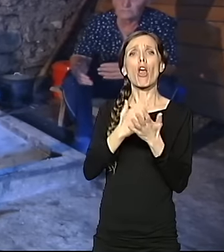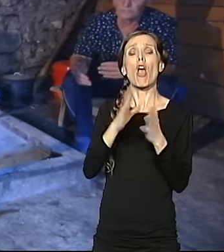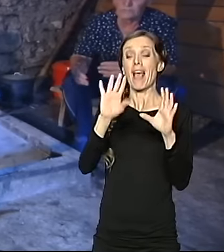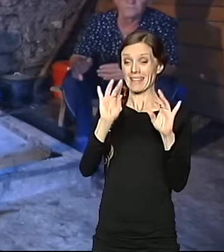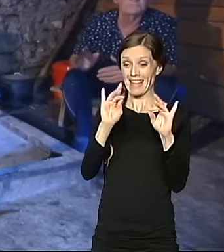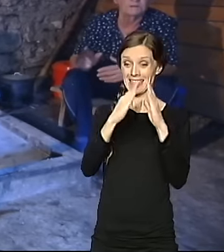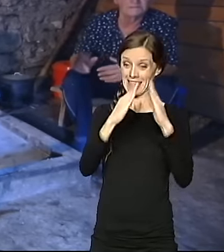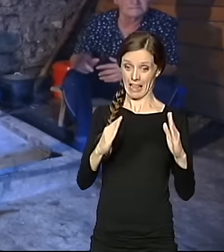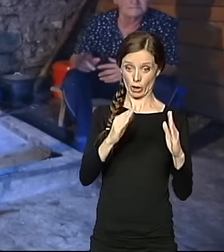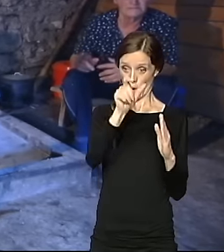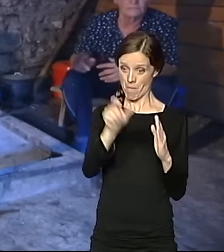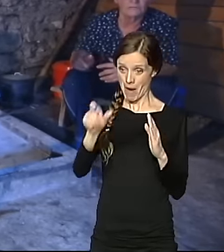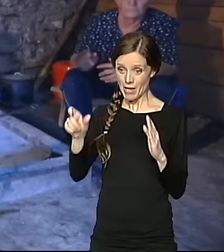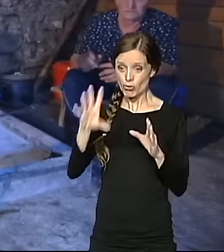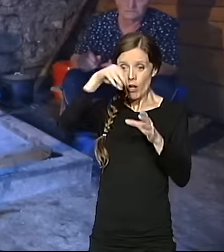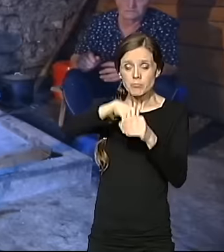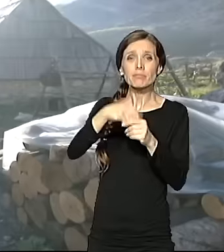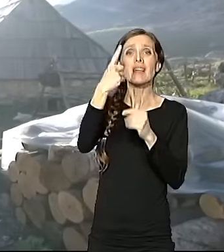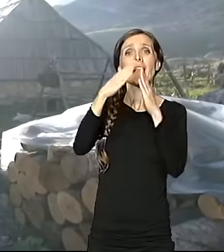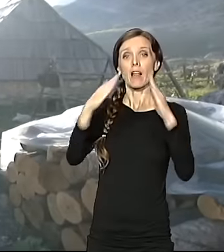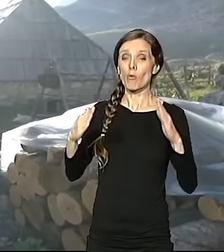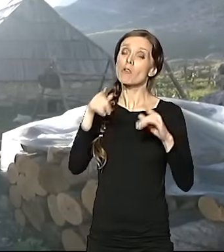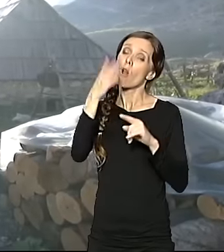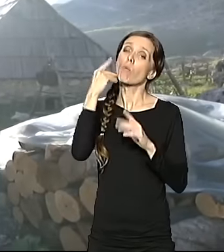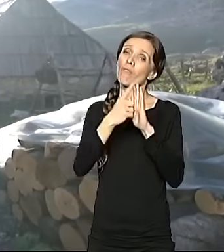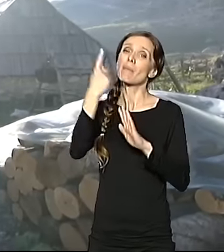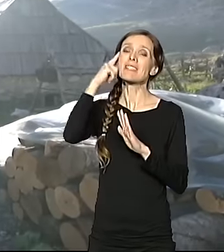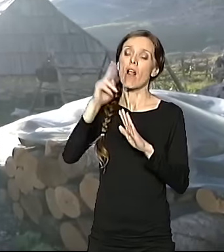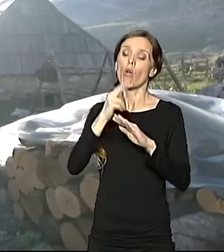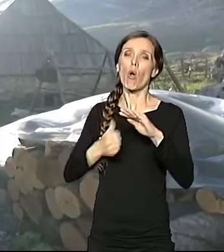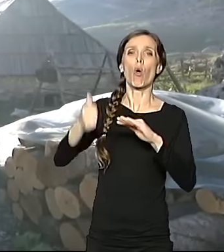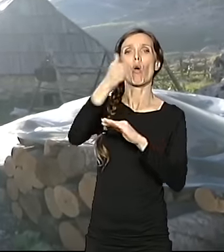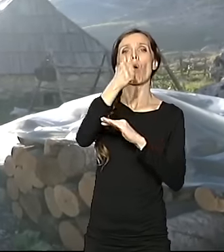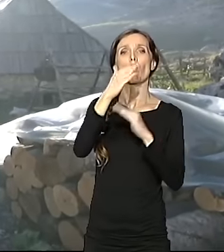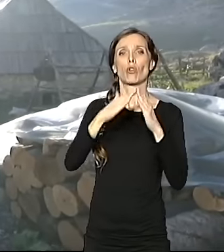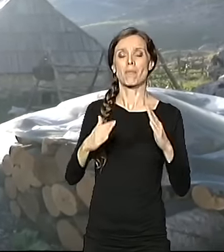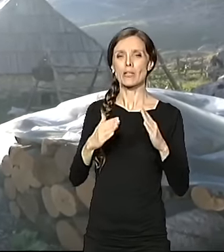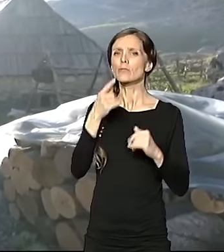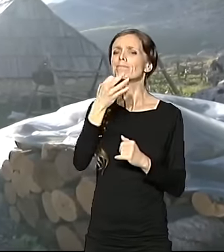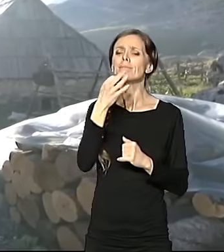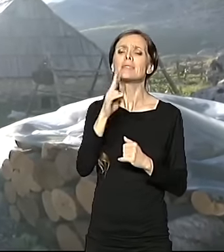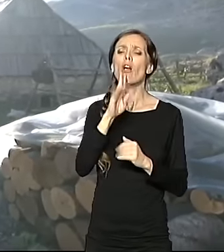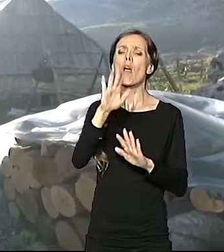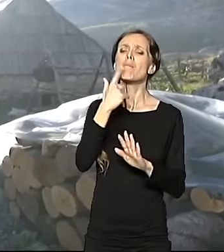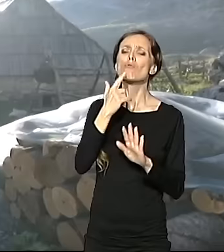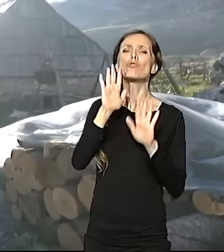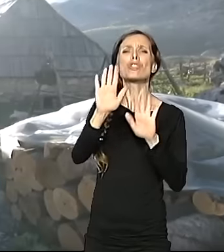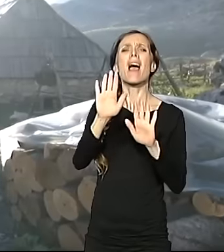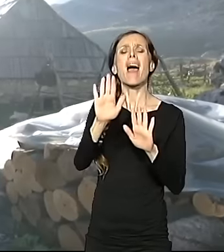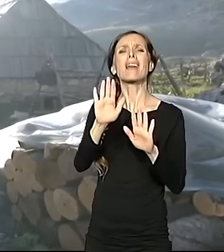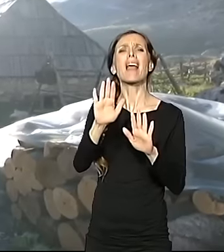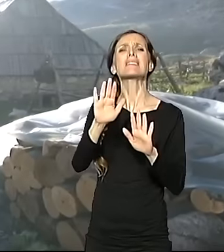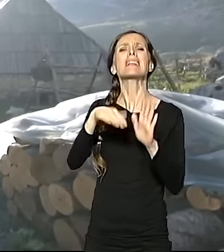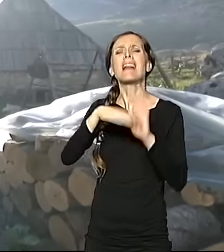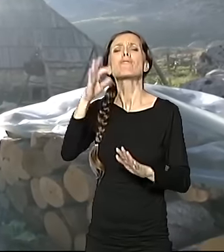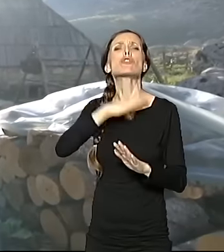domaćina u jednu kolibu. Tada se znalo ko je domaćin. Koja su zaduženja muškarca na Katunu? Najviše imamo posla dok iselimo. Doći